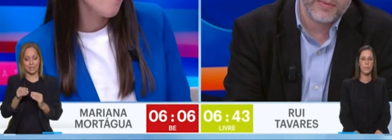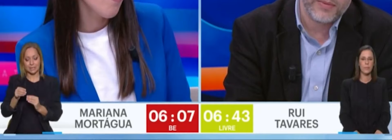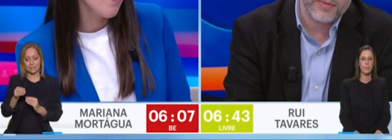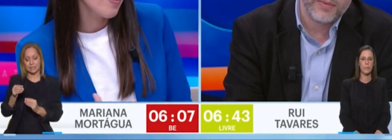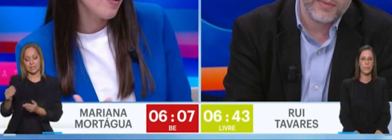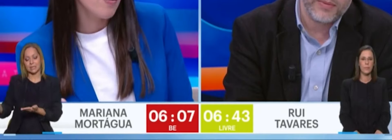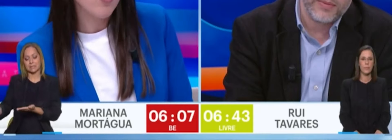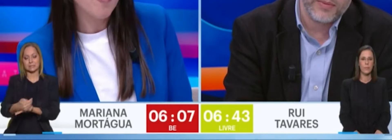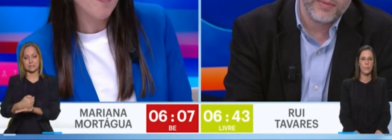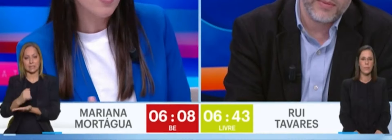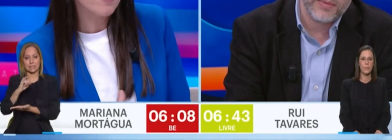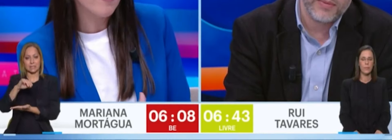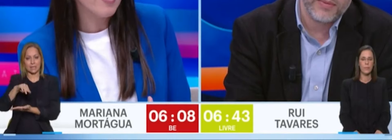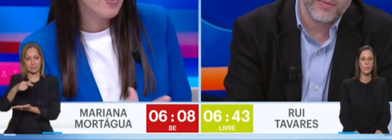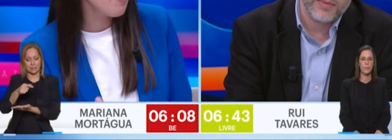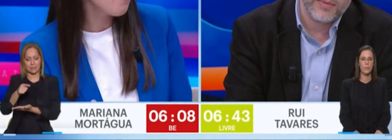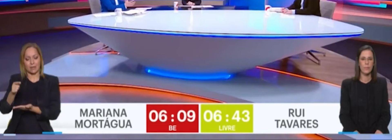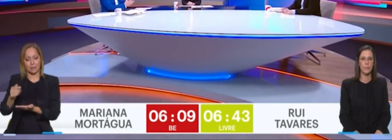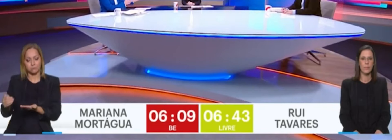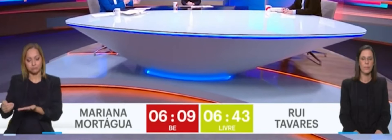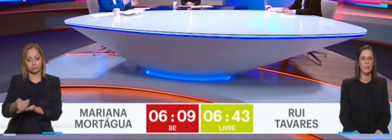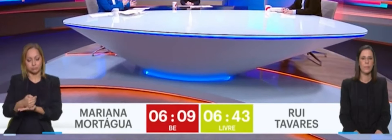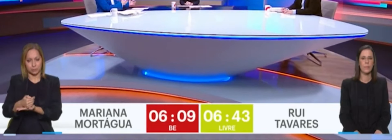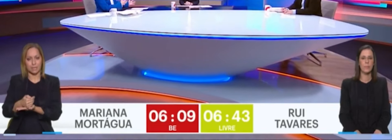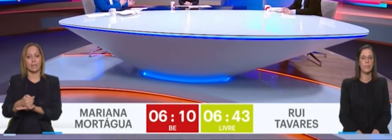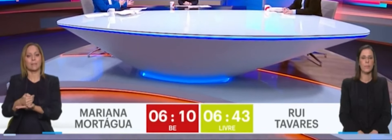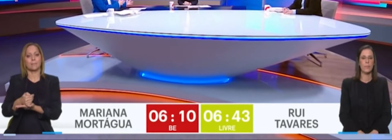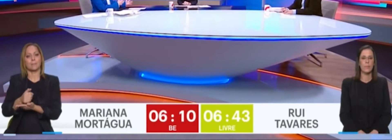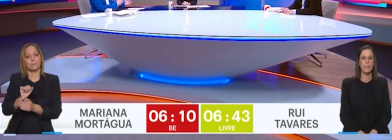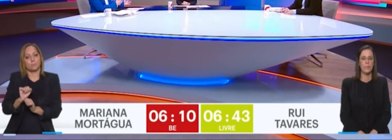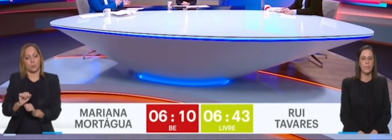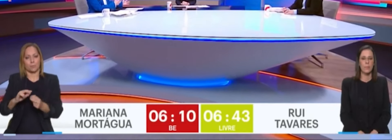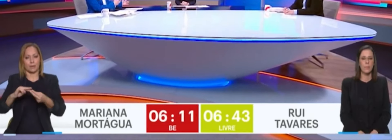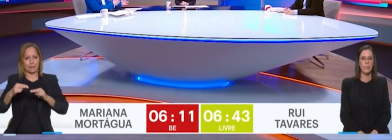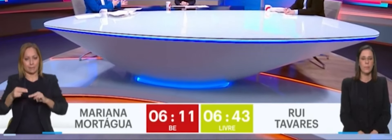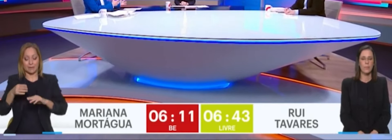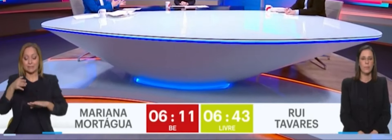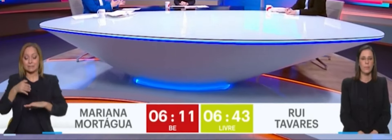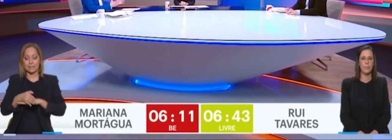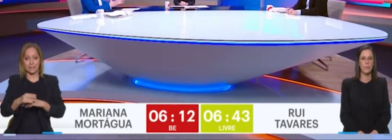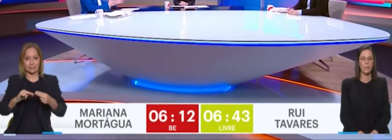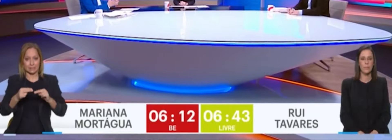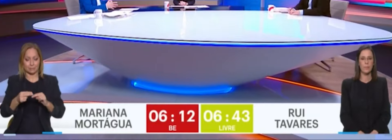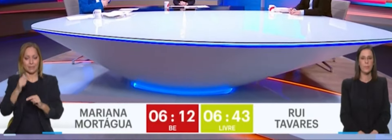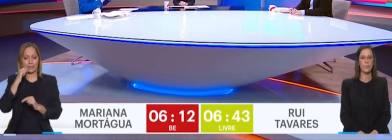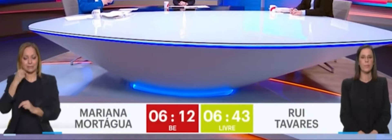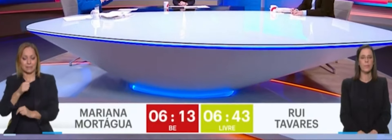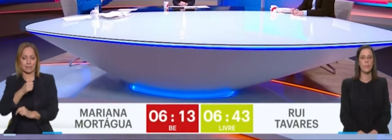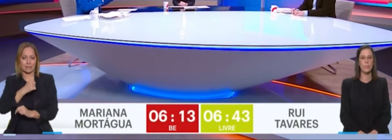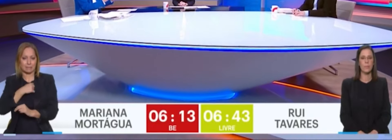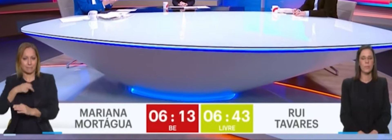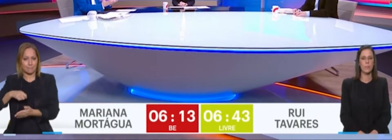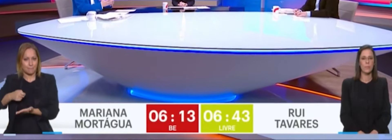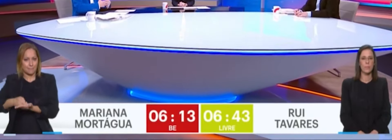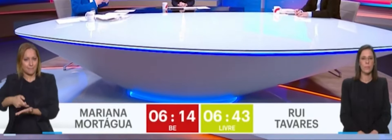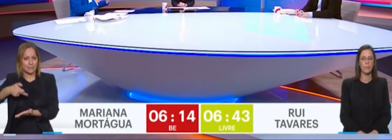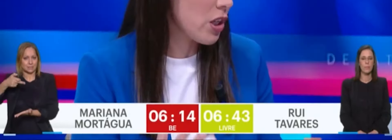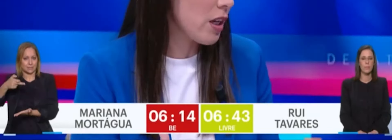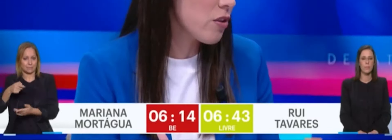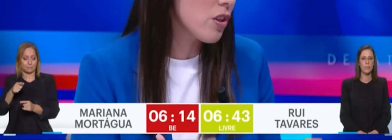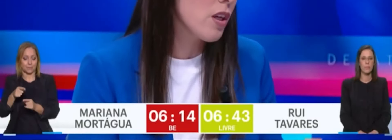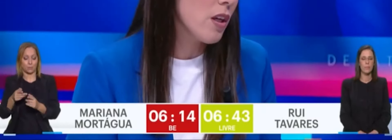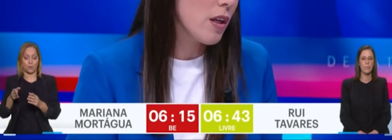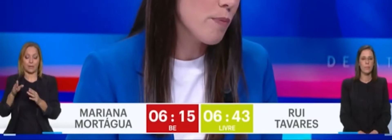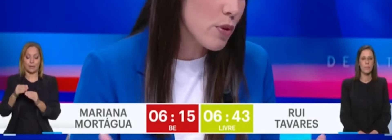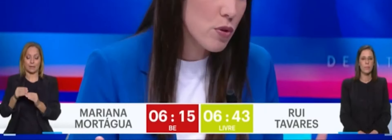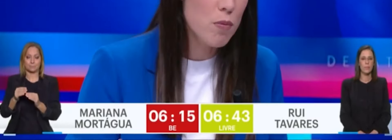receita dmt é uma receita Municipal que vai diretamente para o município que tem H as casas mais caras portanto cria um incentivo perverso às casas mais